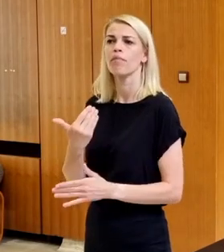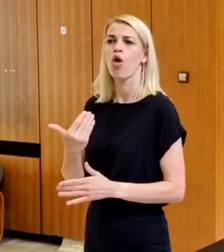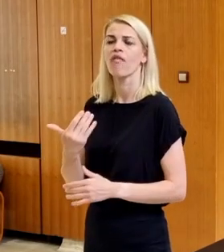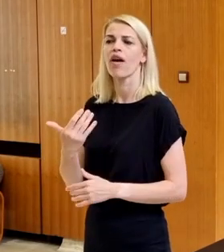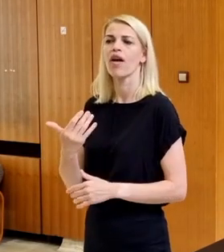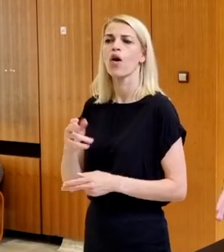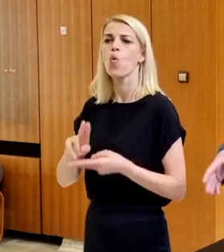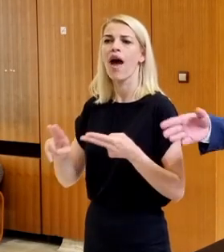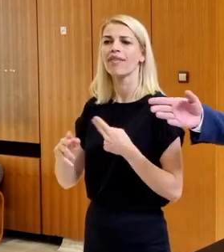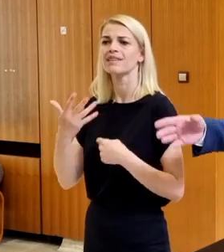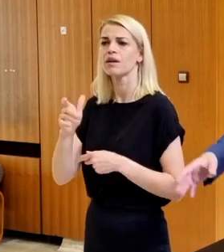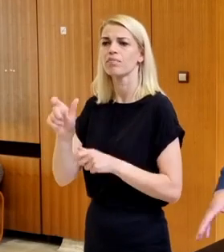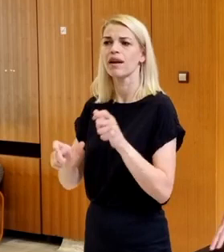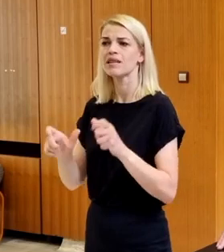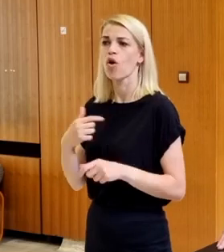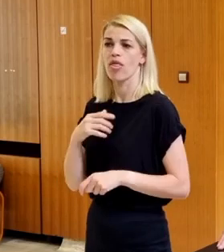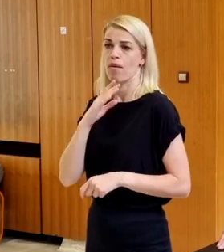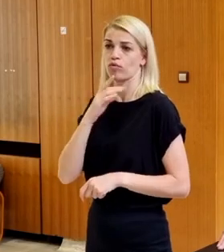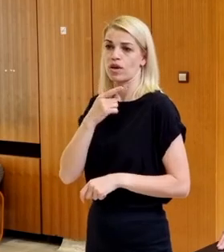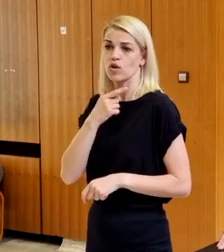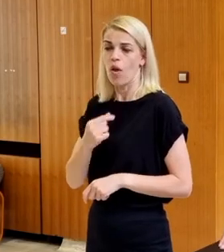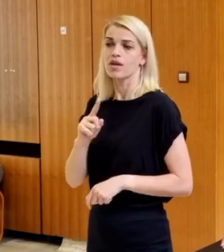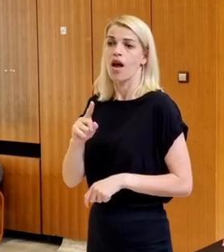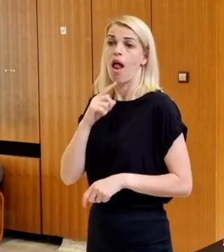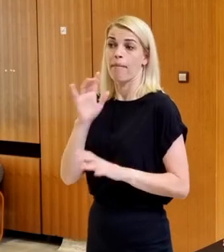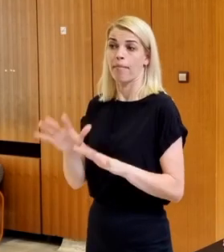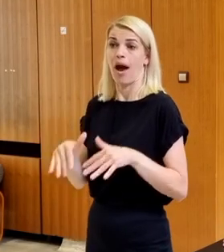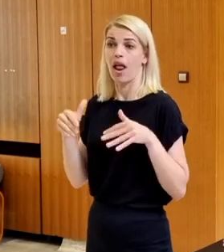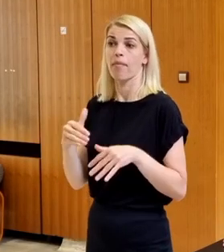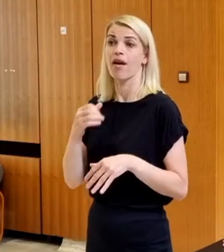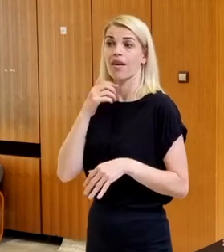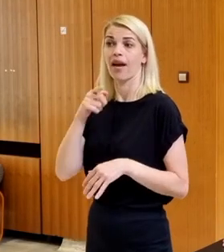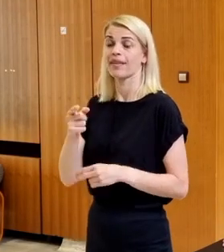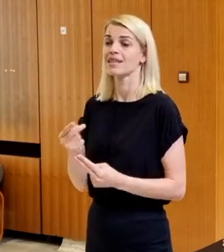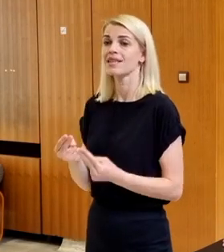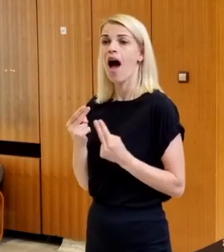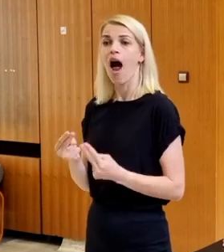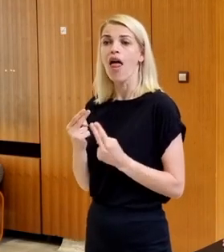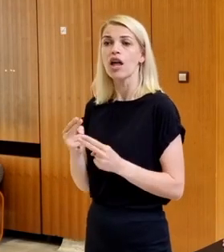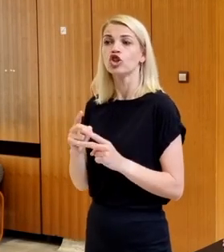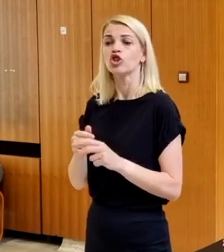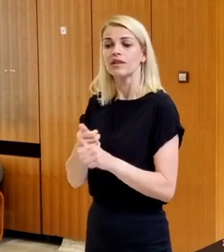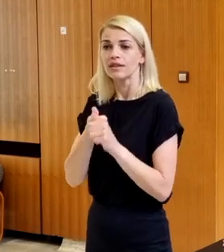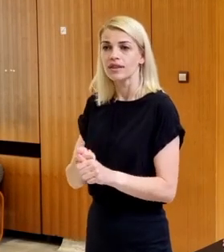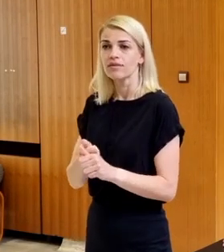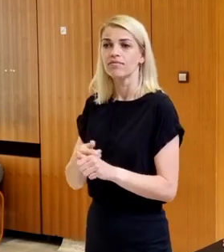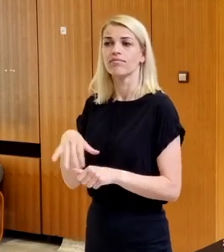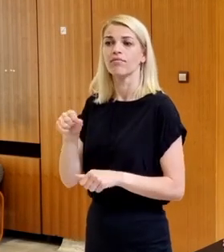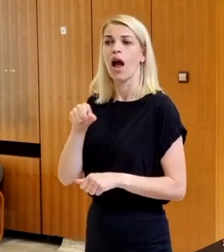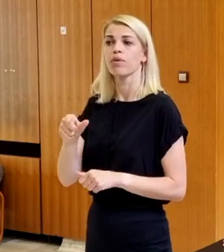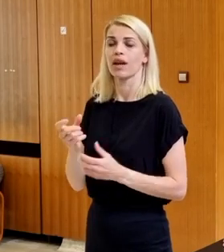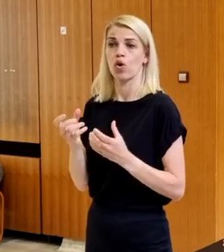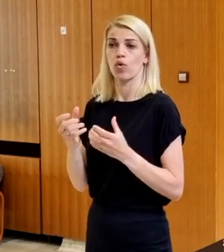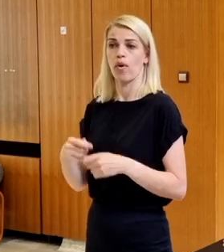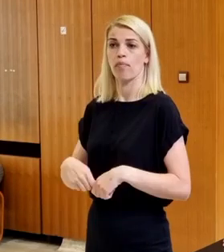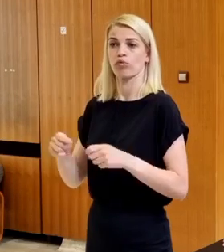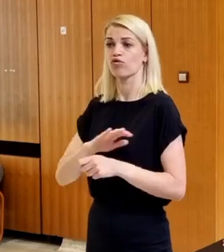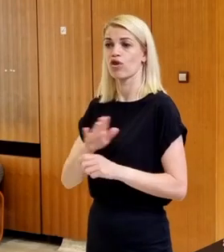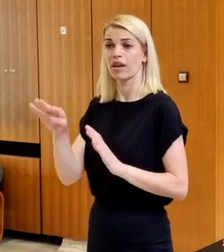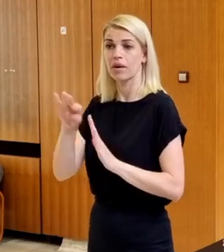jednoducho nemôžeme súhlasiť, ale nech sa páči, schváľte si to v parlamente, keď vám na tom tak záleží, aby ste tu hrubo porušili